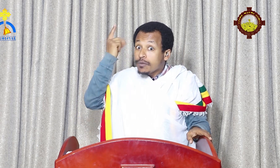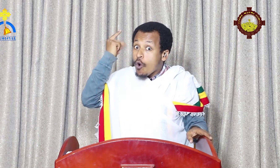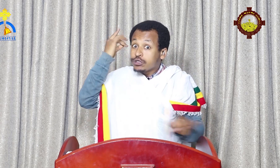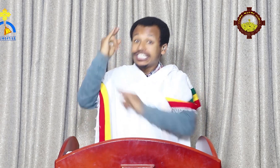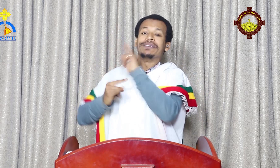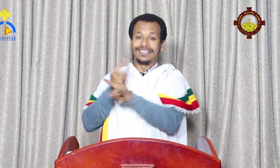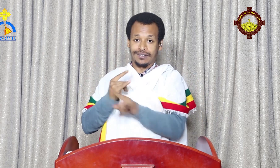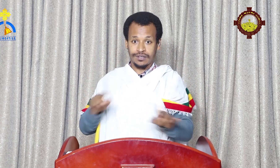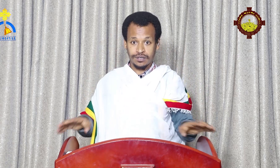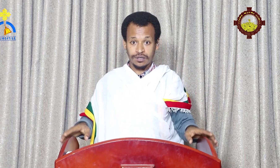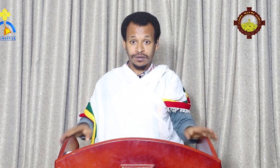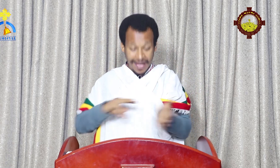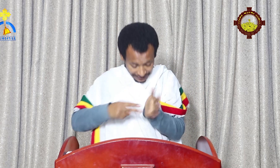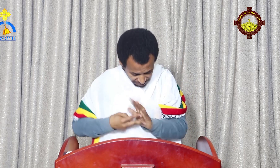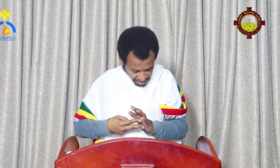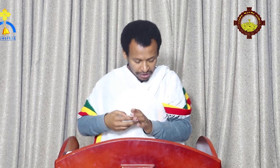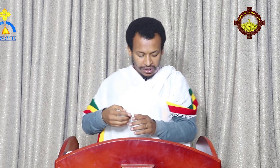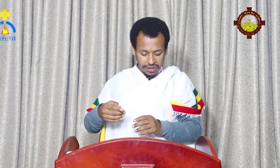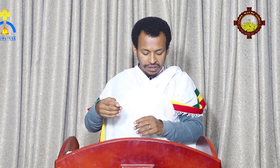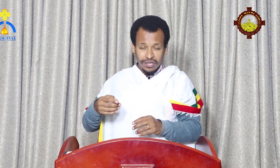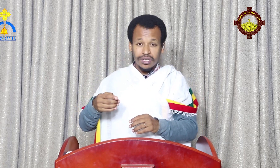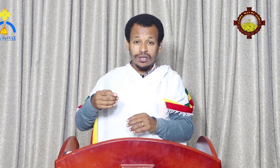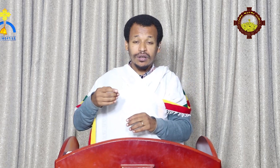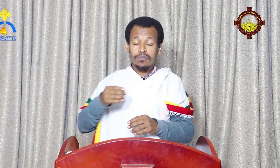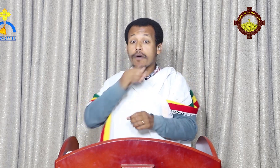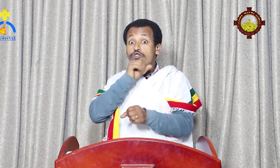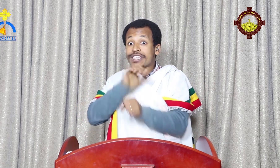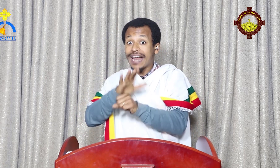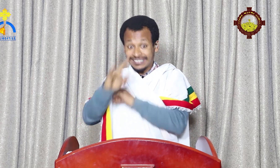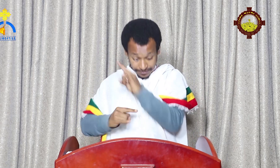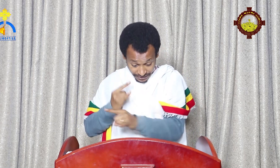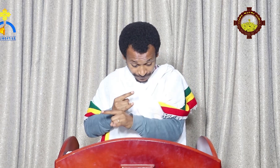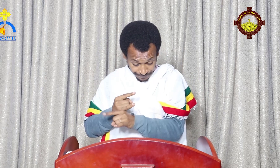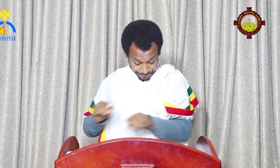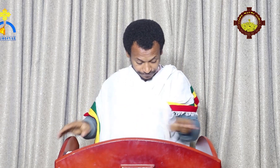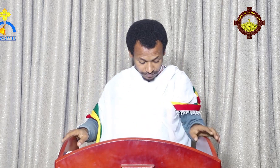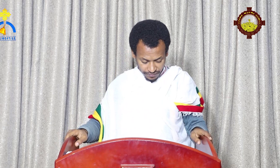በቀድሞ ዘመን ማለትም በብሉይ ኪዳን ዘመን